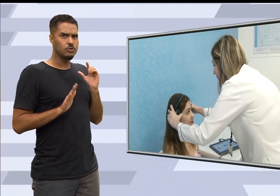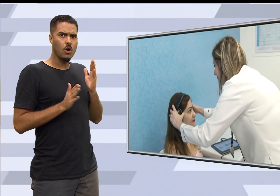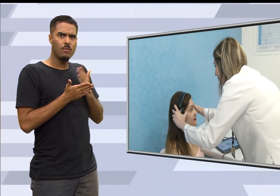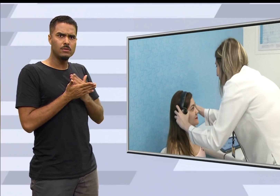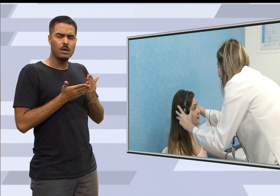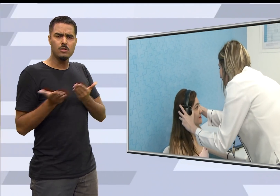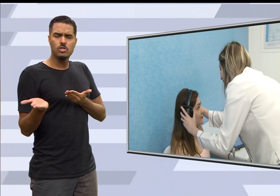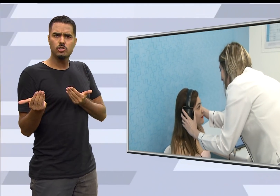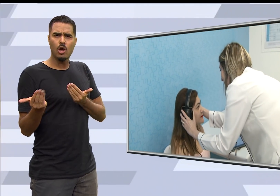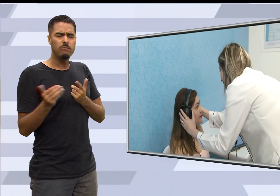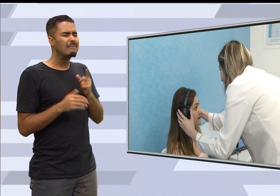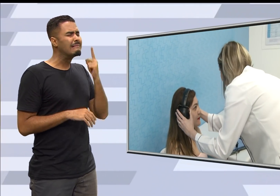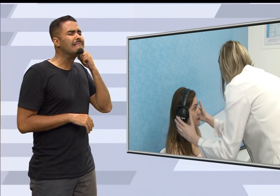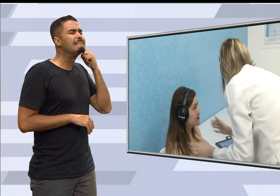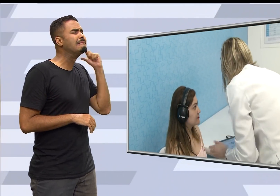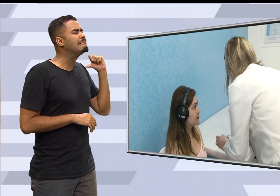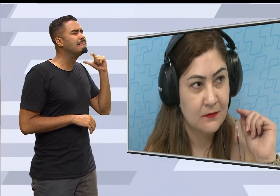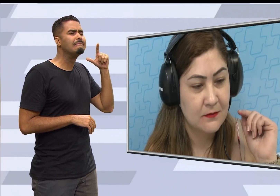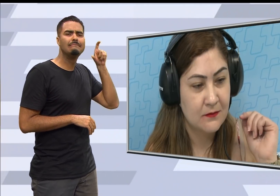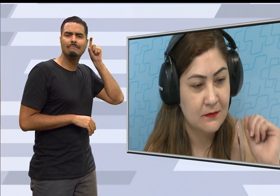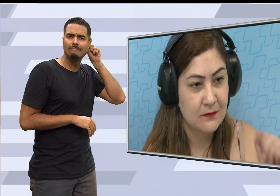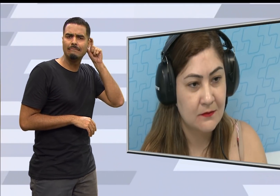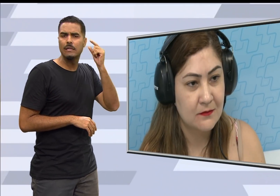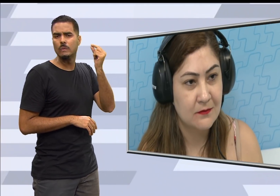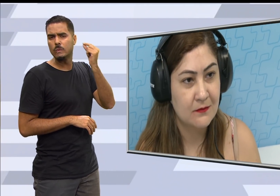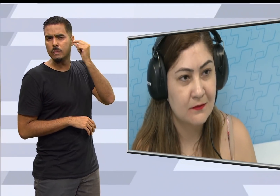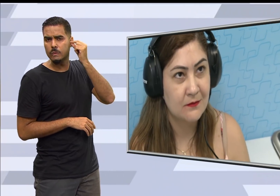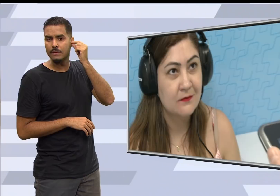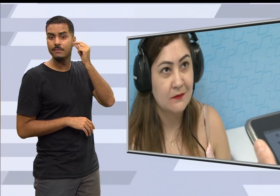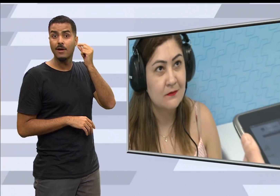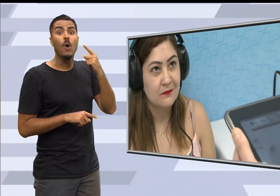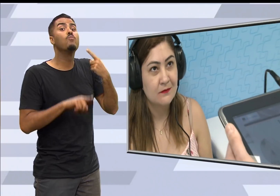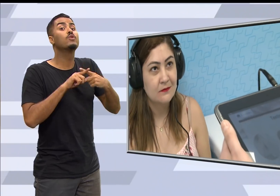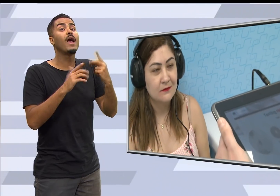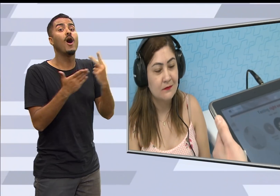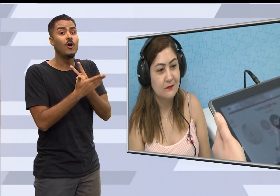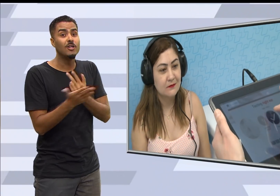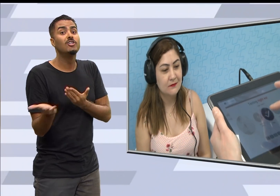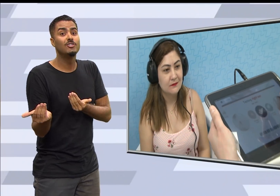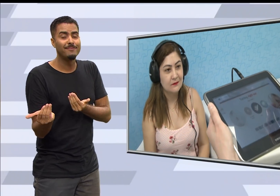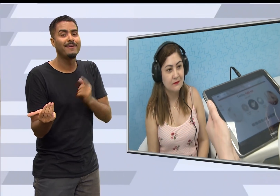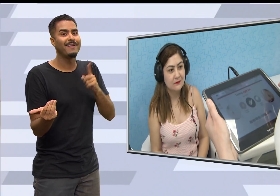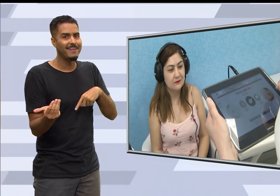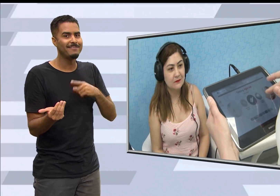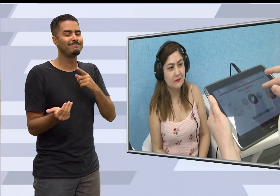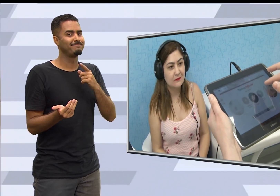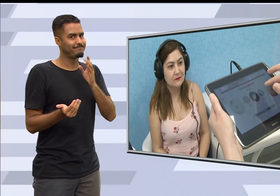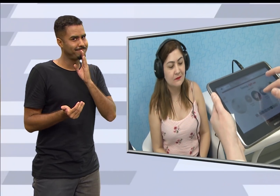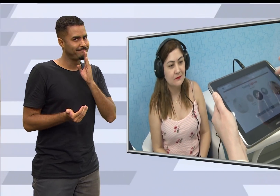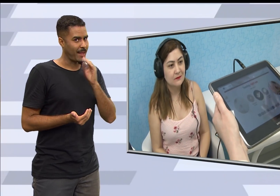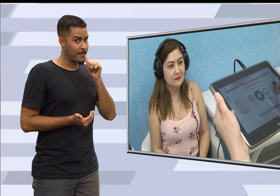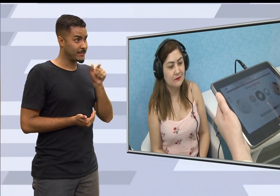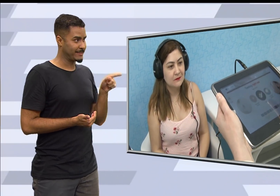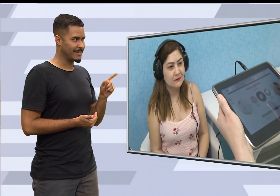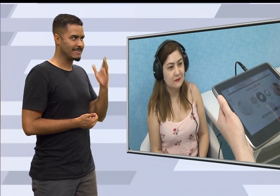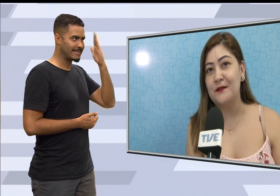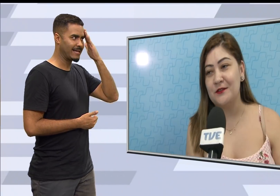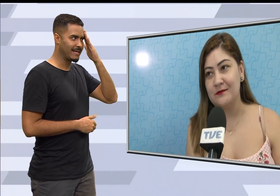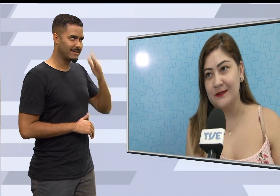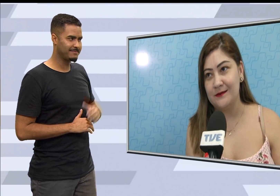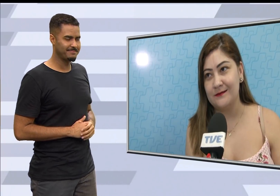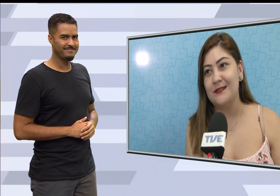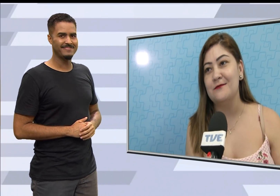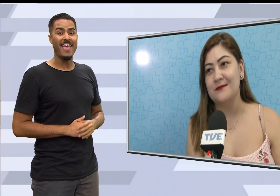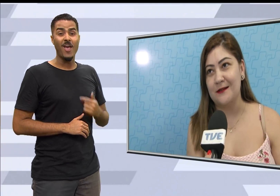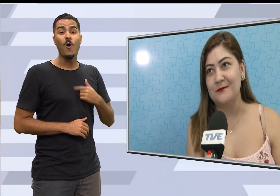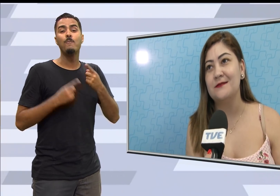jovem procurando ajuda. E entre os hábitos responsáveis por essa demanda está um que a Daiane conhece bem. Fone de